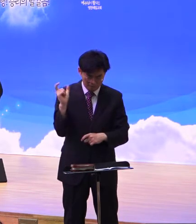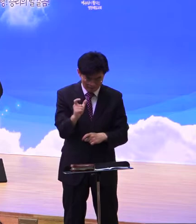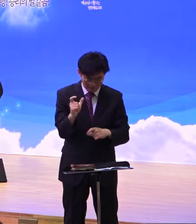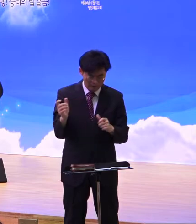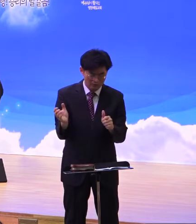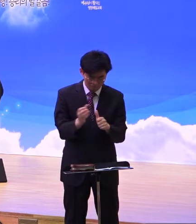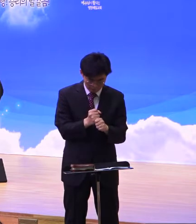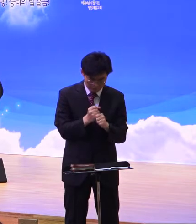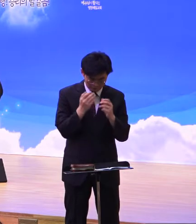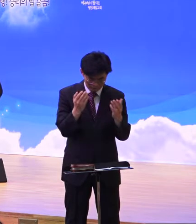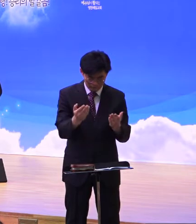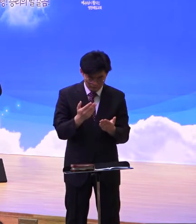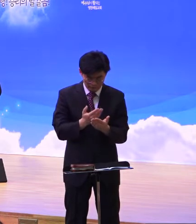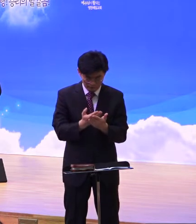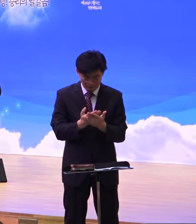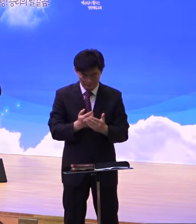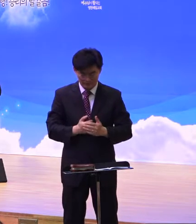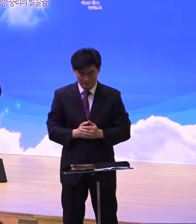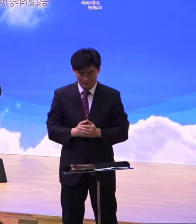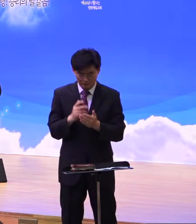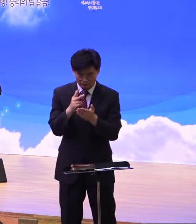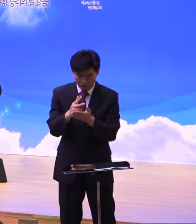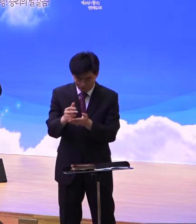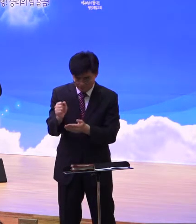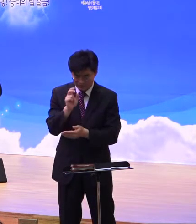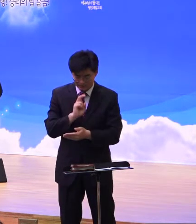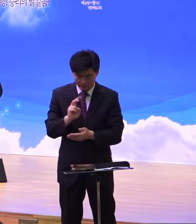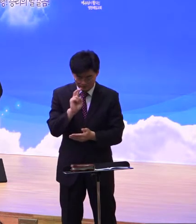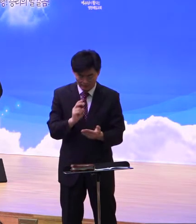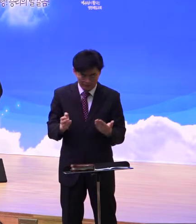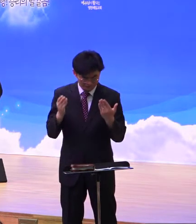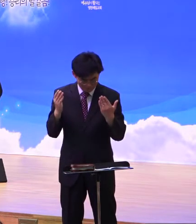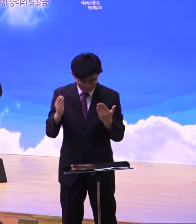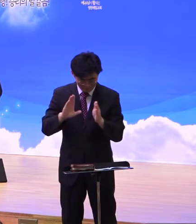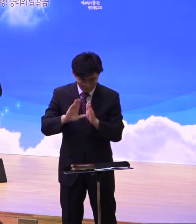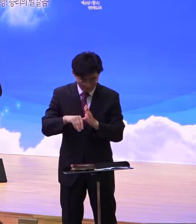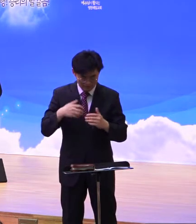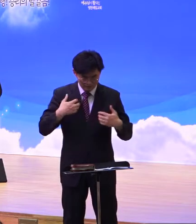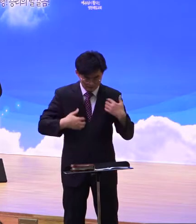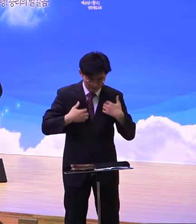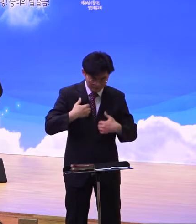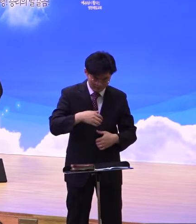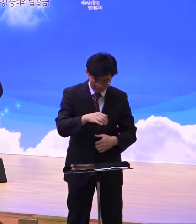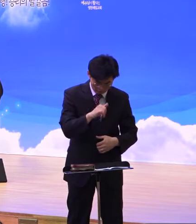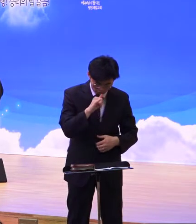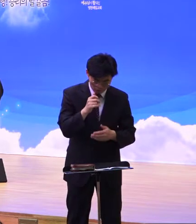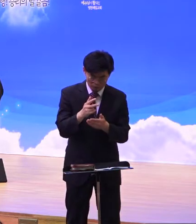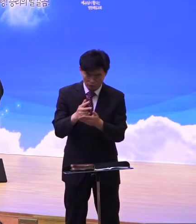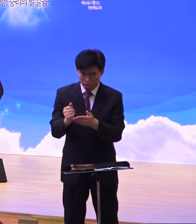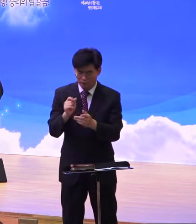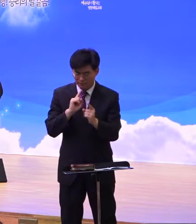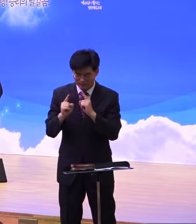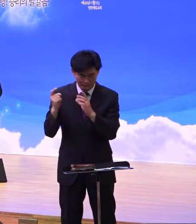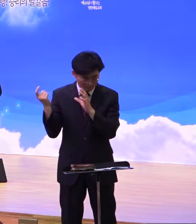강건하여지기를 간구합니다. 주님을 찬양하는 것이 기쁨이요 주님의 말씀을 듣는